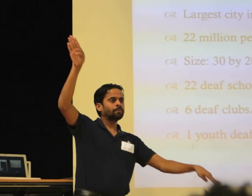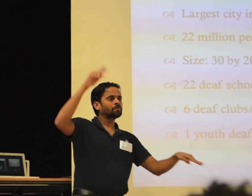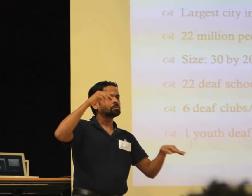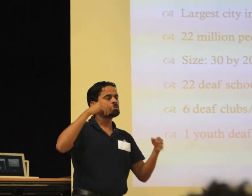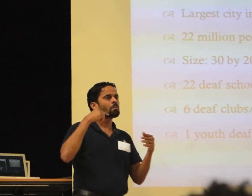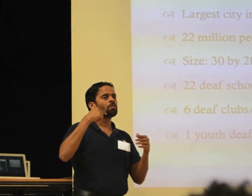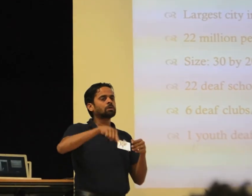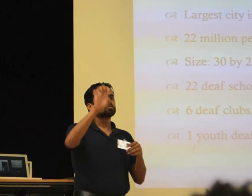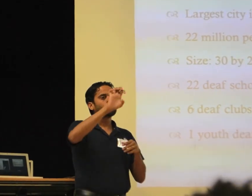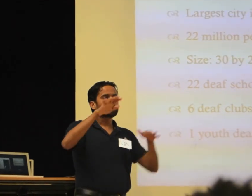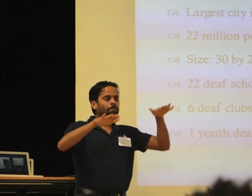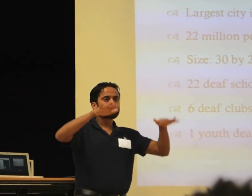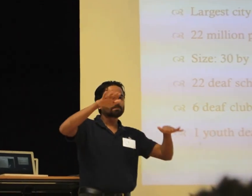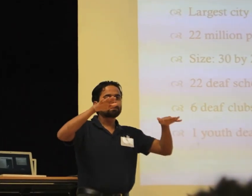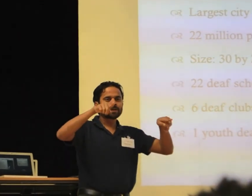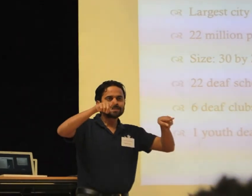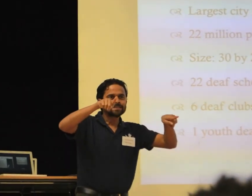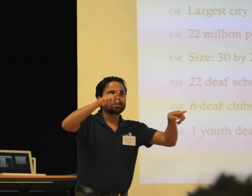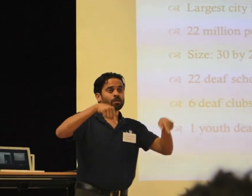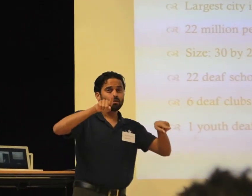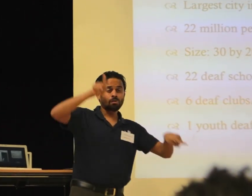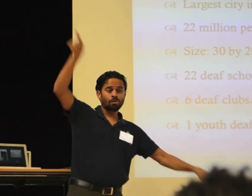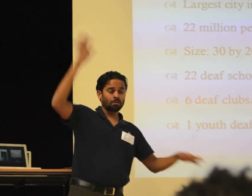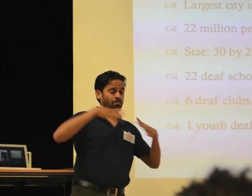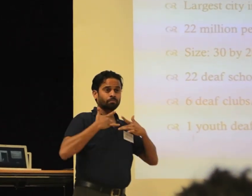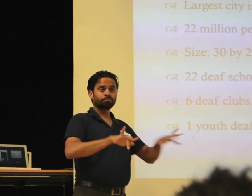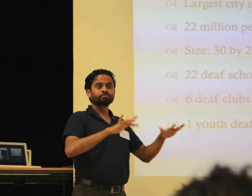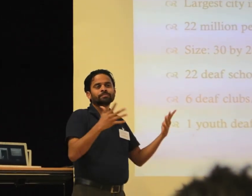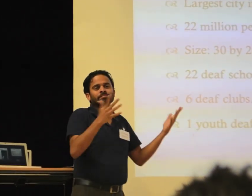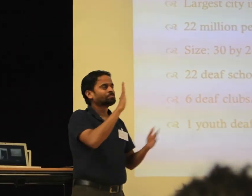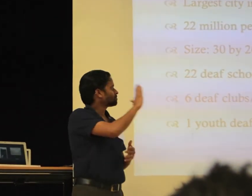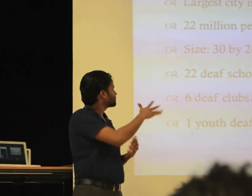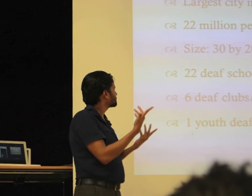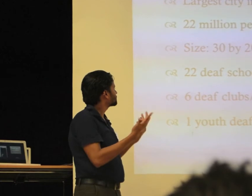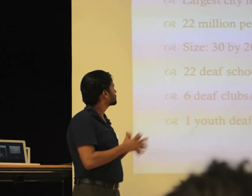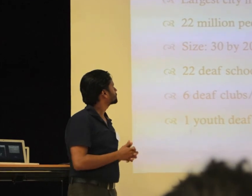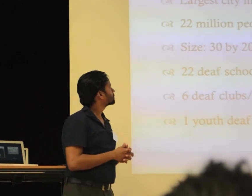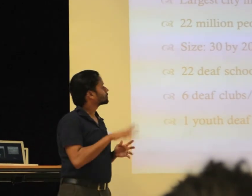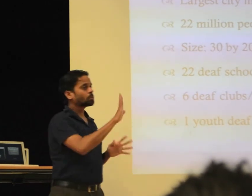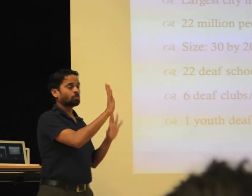som skuespillere. Men der er selvfølgelig også mange fattige, så der er en stor spredning.